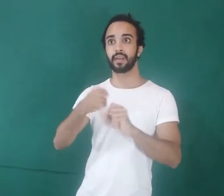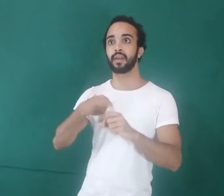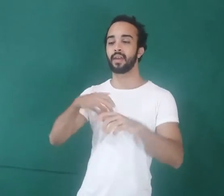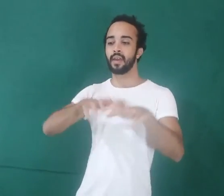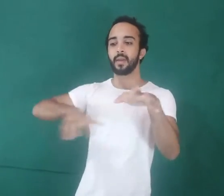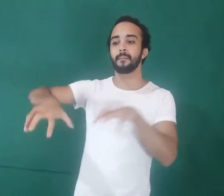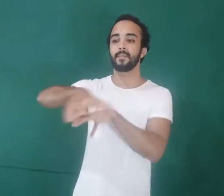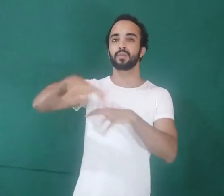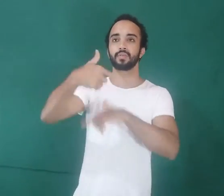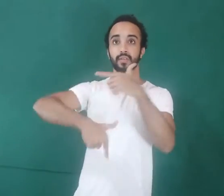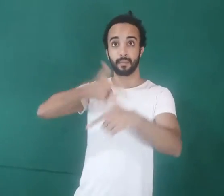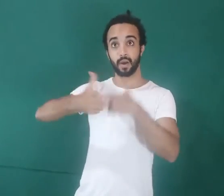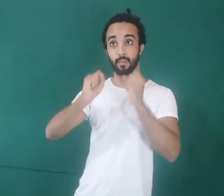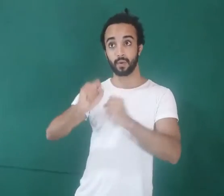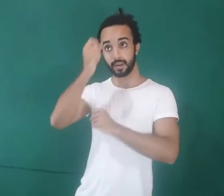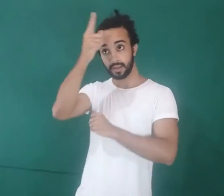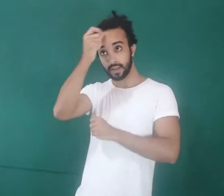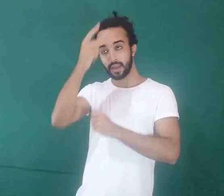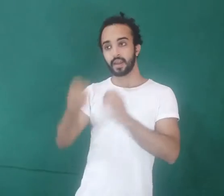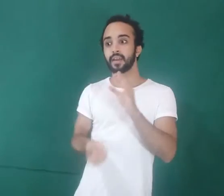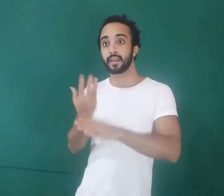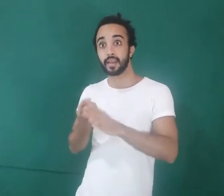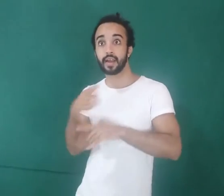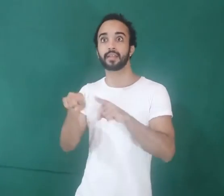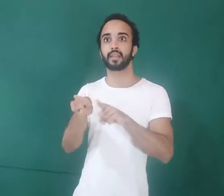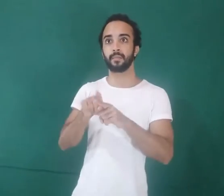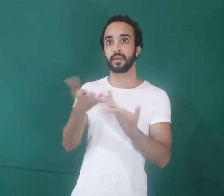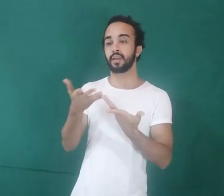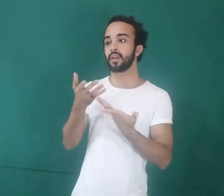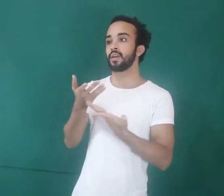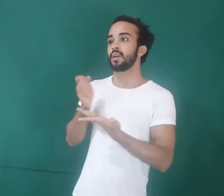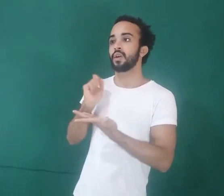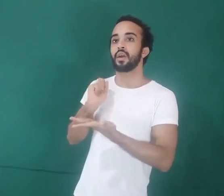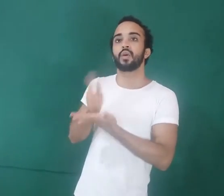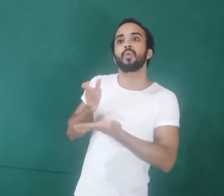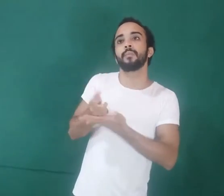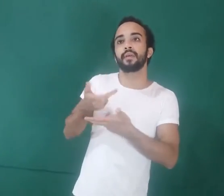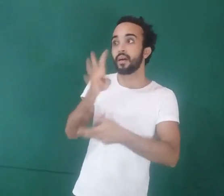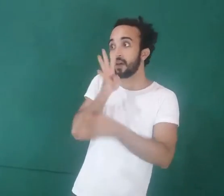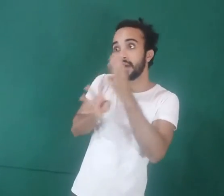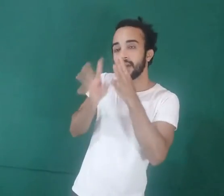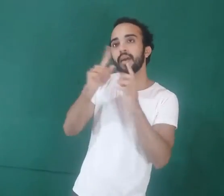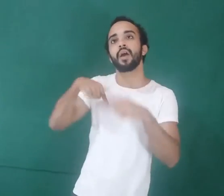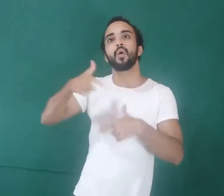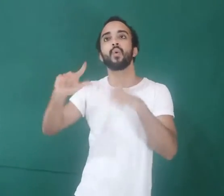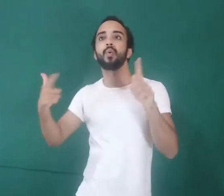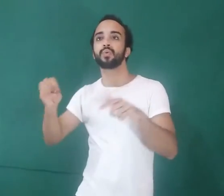podendo tanto produzir quanto consumir a história, gera toda uma outra demanda mercadológica, né? Já existe uma